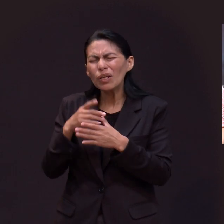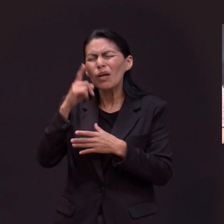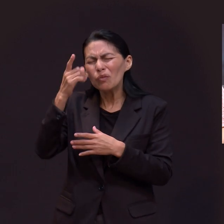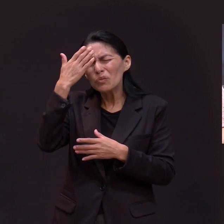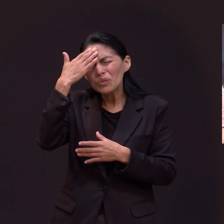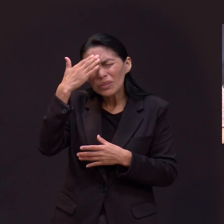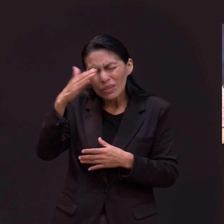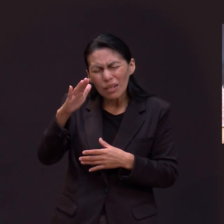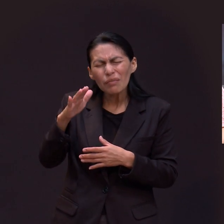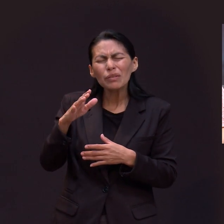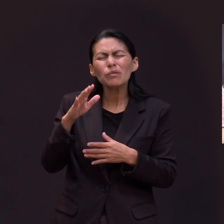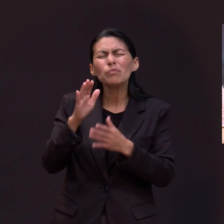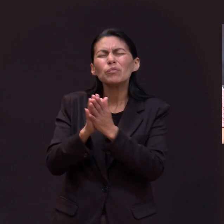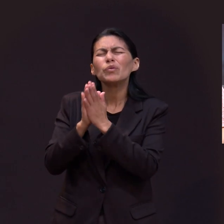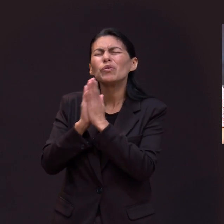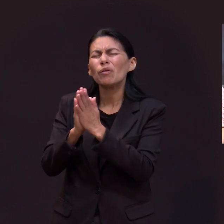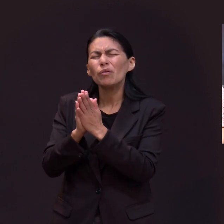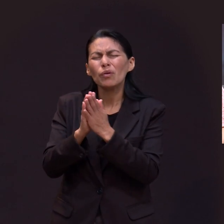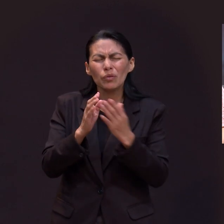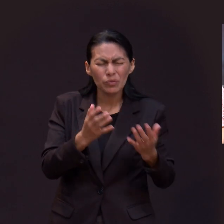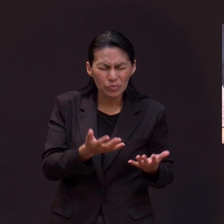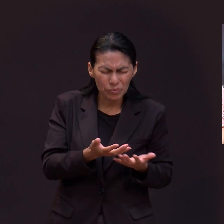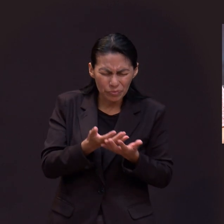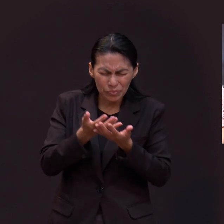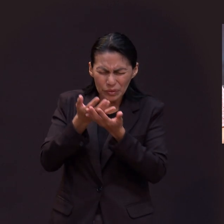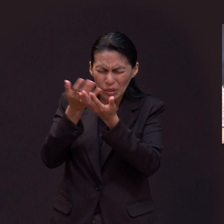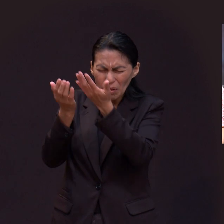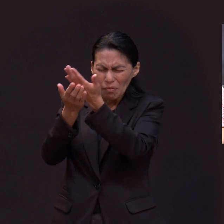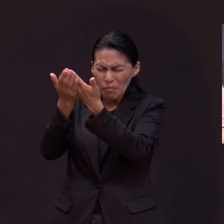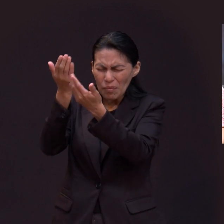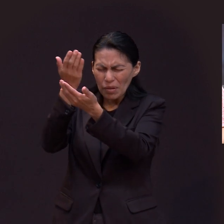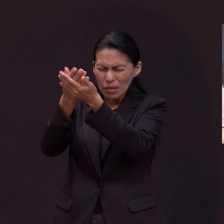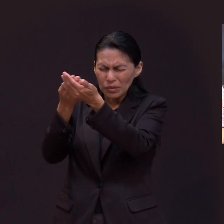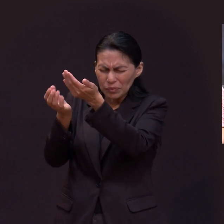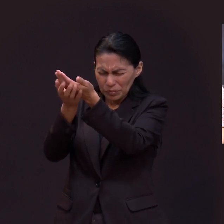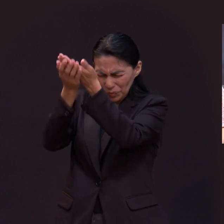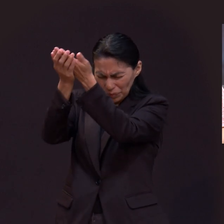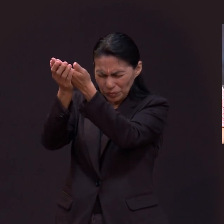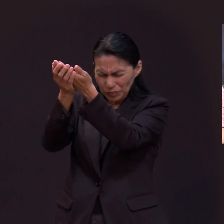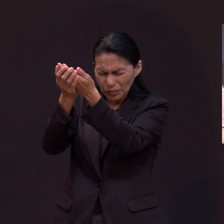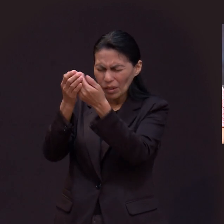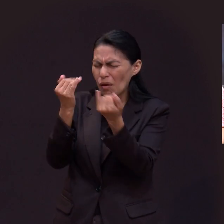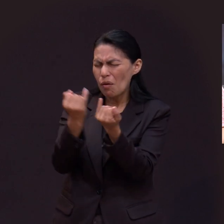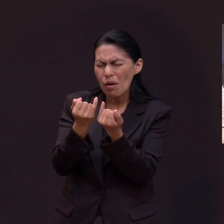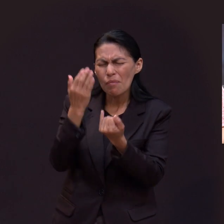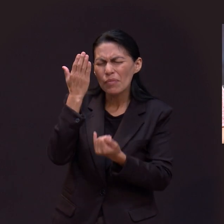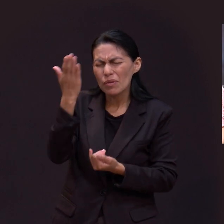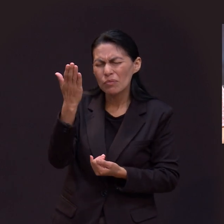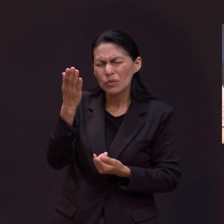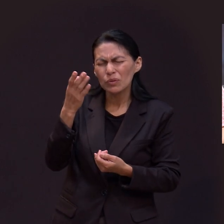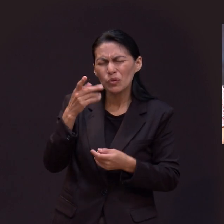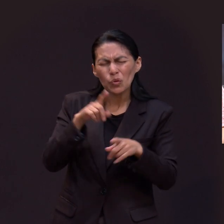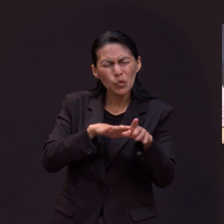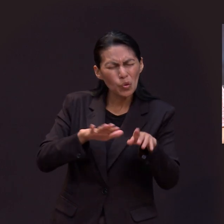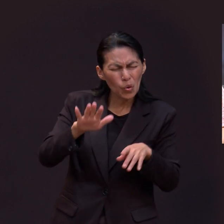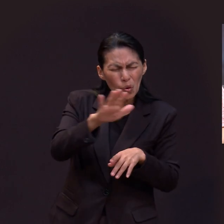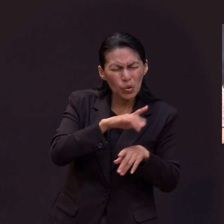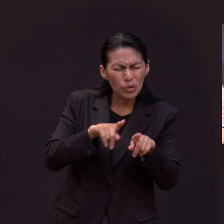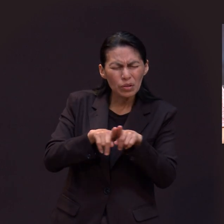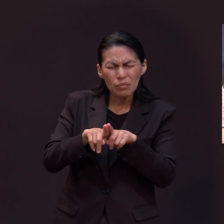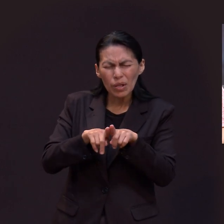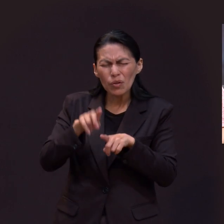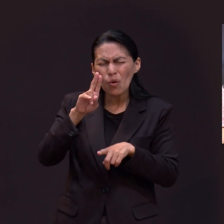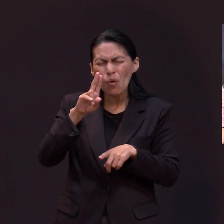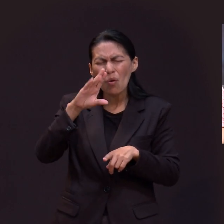y las ponemos en tus manos sagradas te pedimos también por nuestros hermanos que están en ucrania por